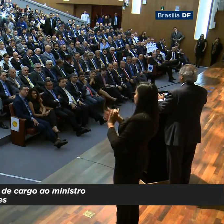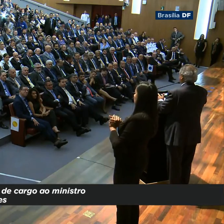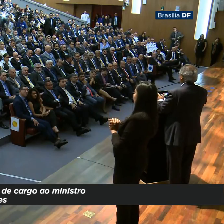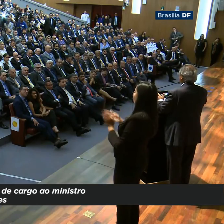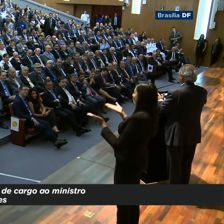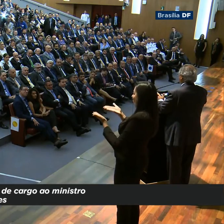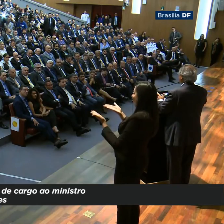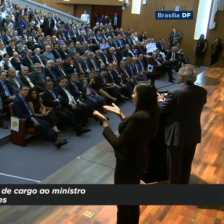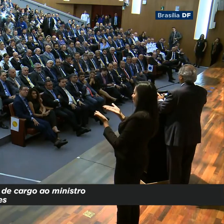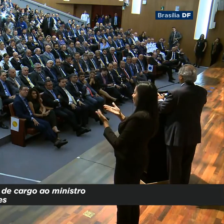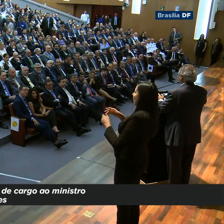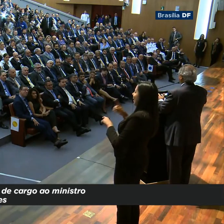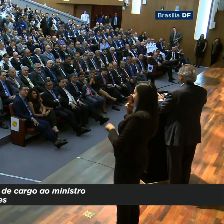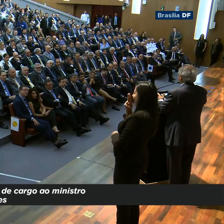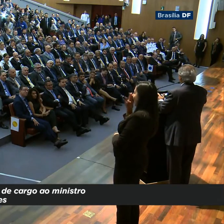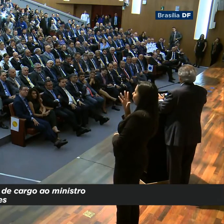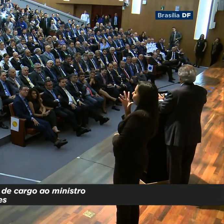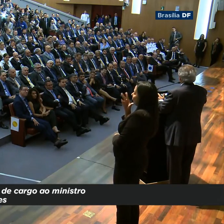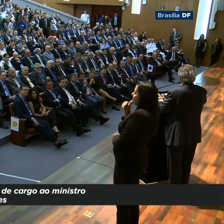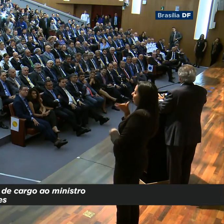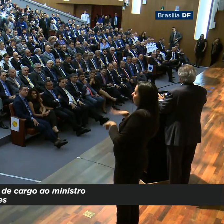Hoje, eu acho que vai levar um pouco mais de tempo.